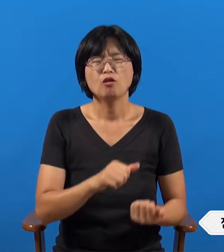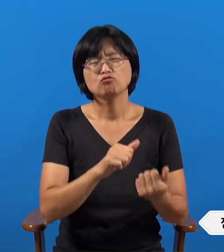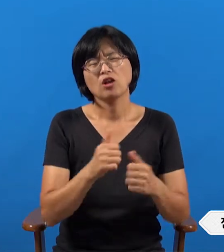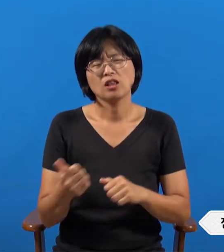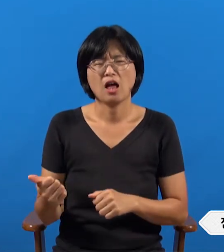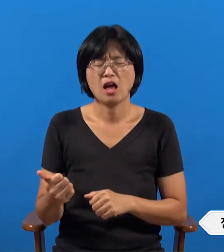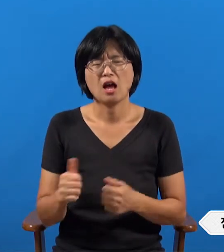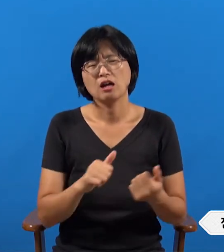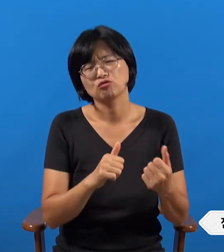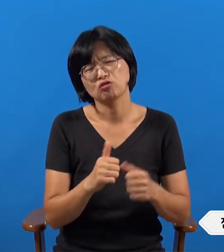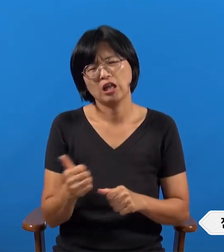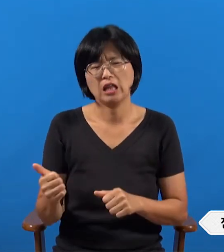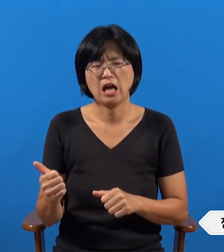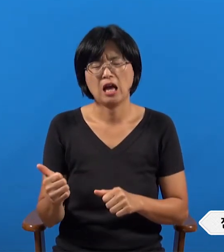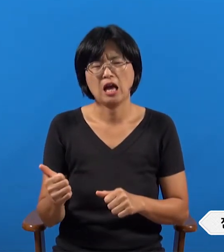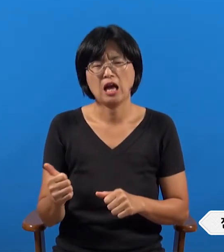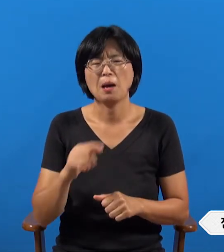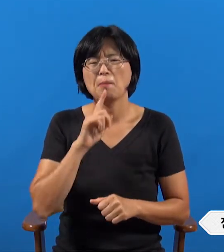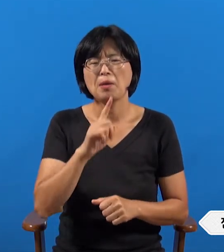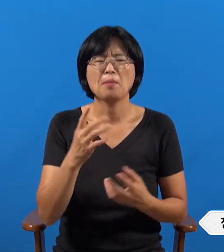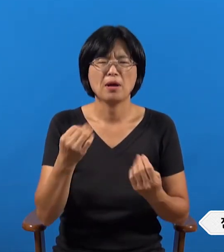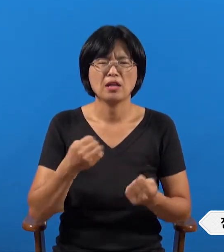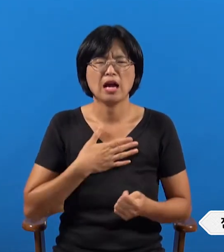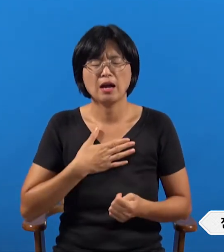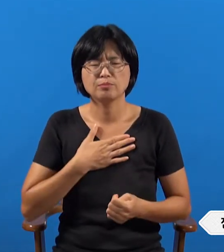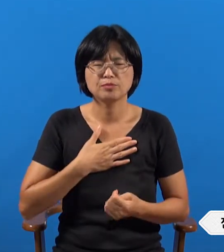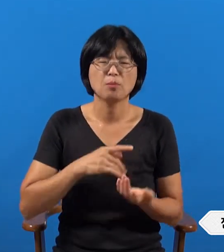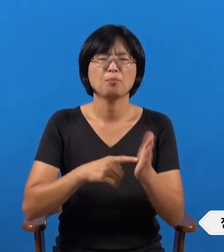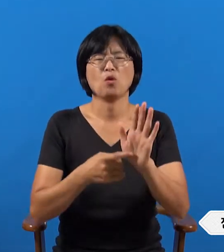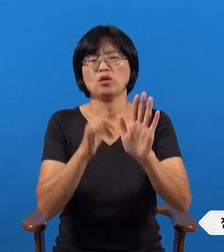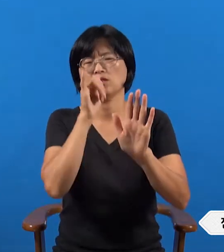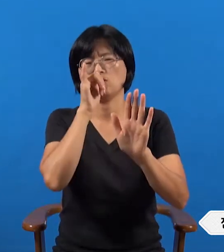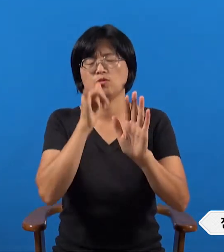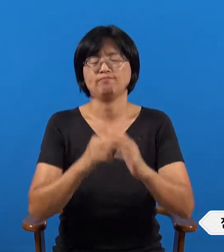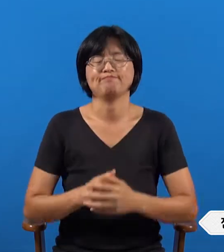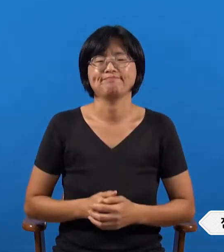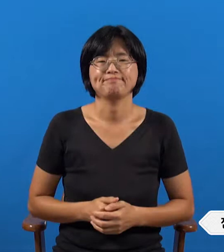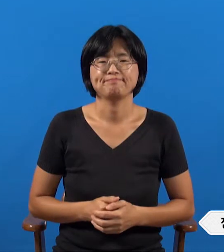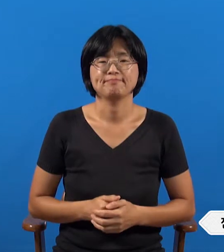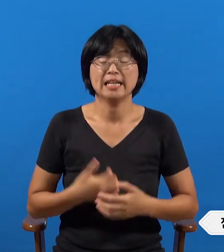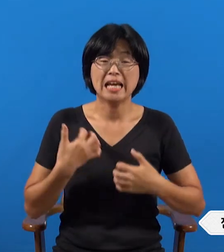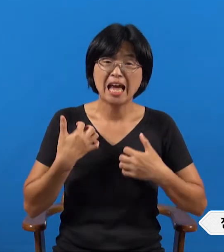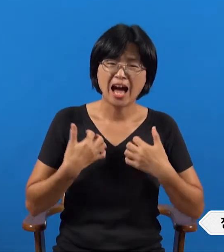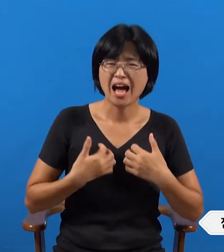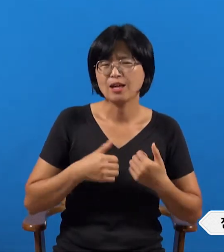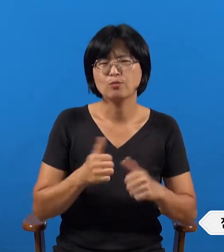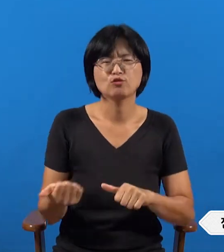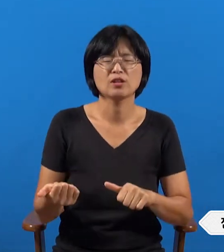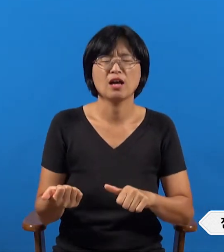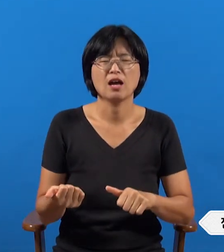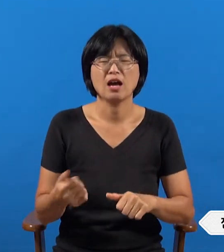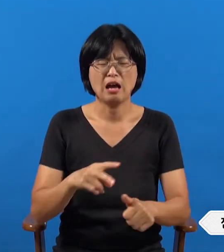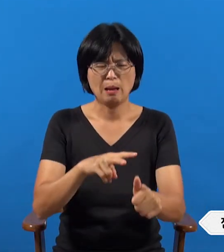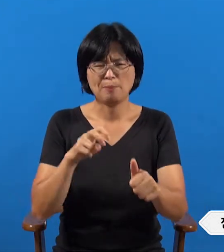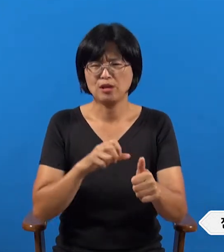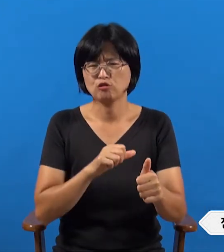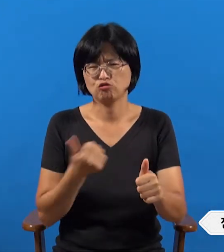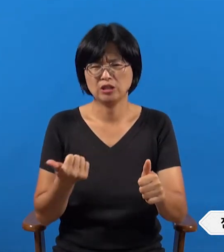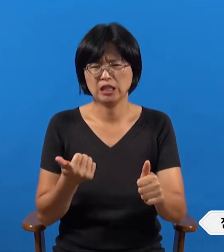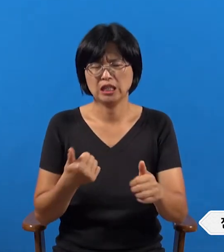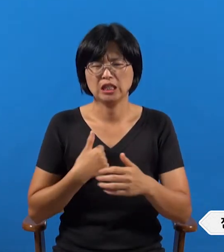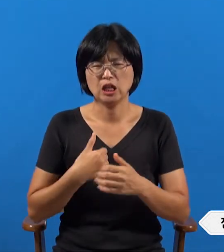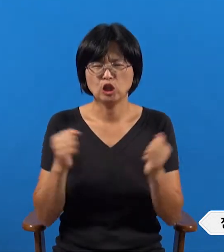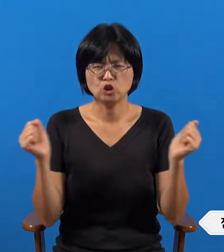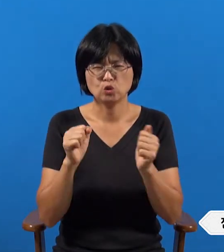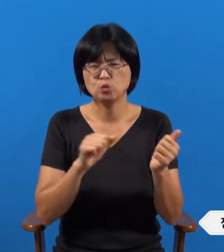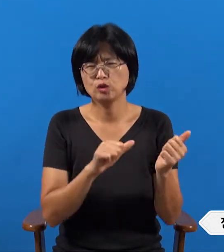모릅니다. 죽겠다는 표현으로 모든 감정들이 표현되어져 있습니다. 기뻐 죽겠다,